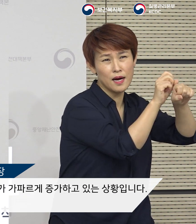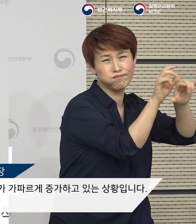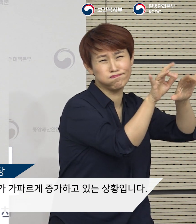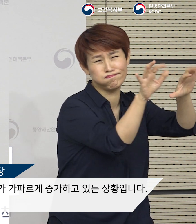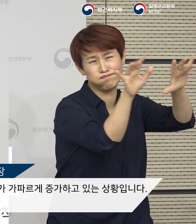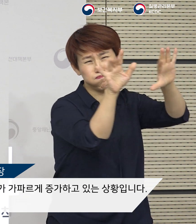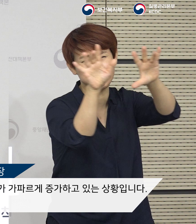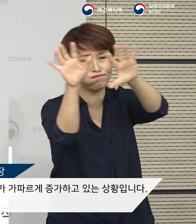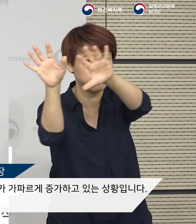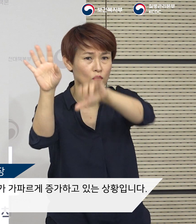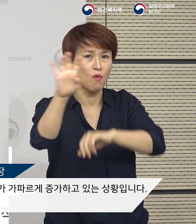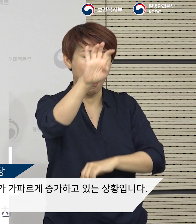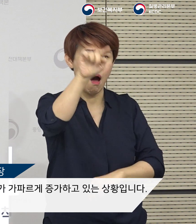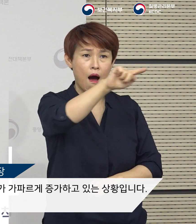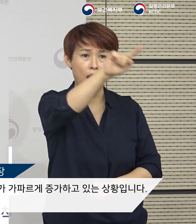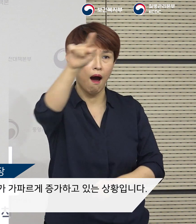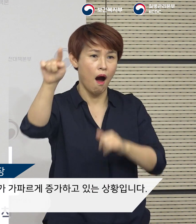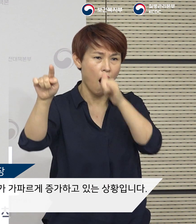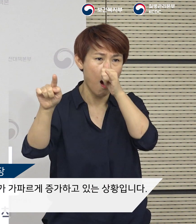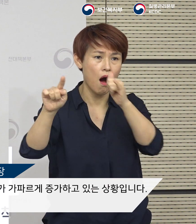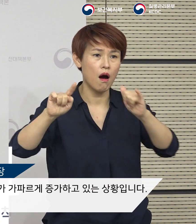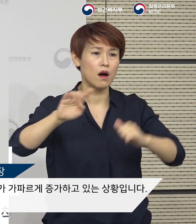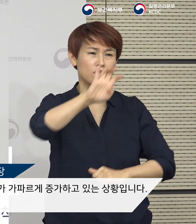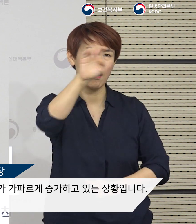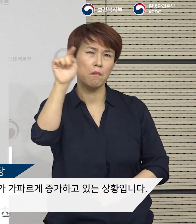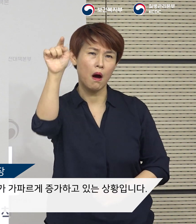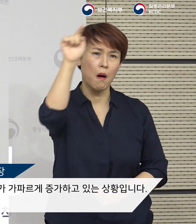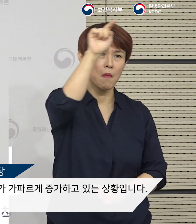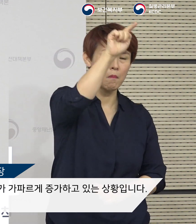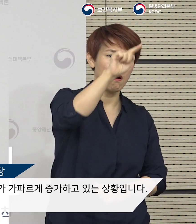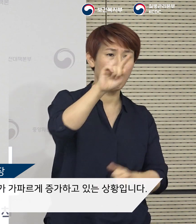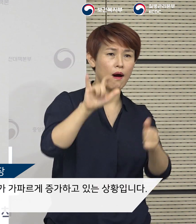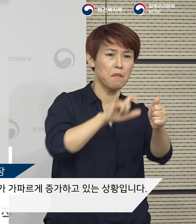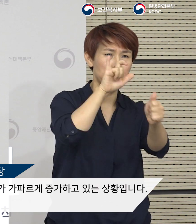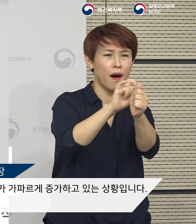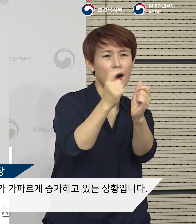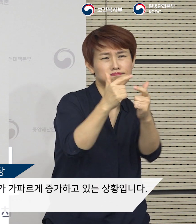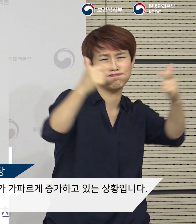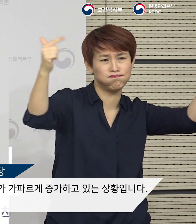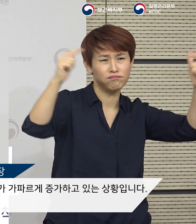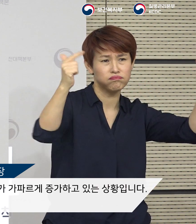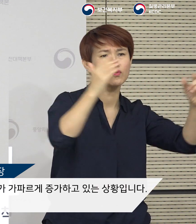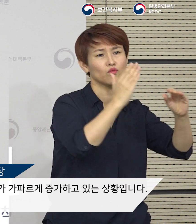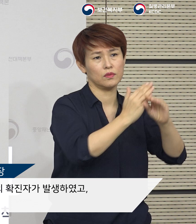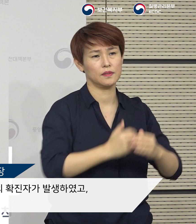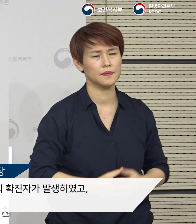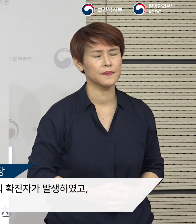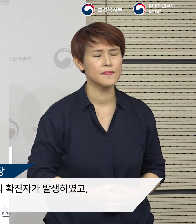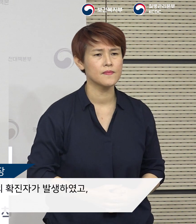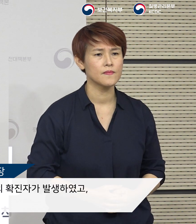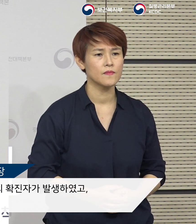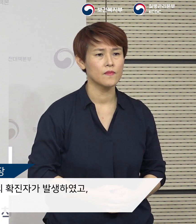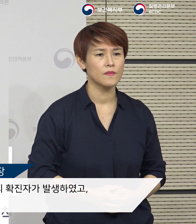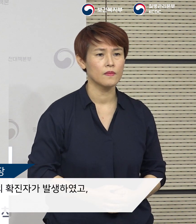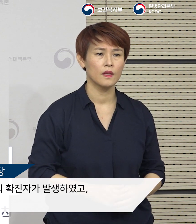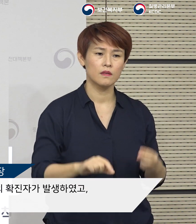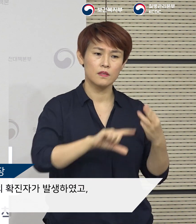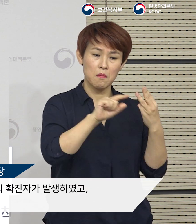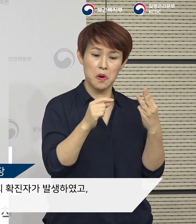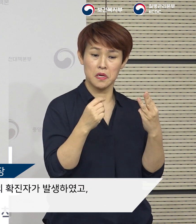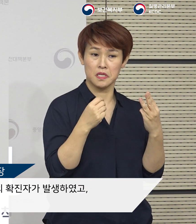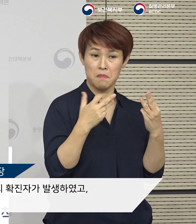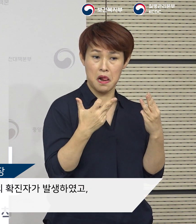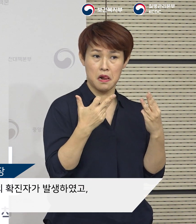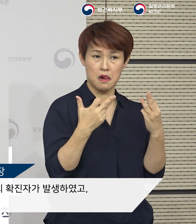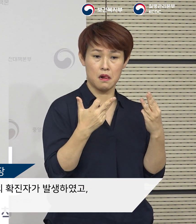유럽 전역으로 확대되고 유럽 각국의 확진자 수가 가파르게 증가하고 있는 상황입니다. 3월 18일